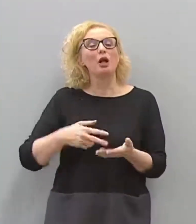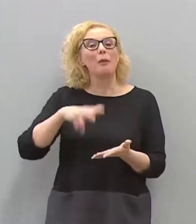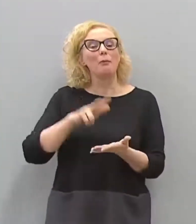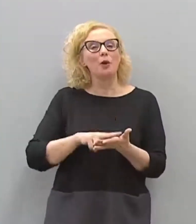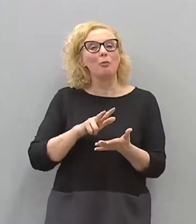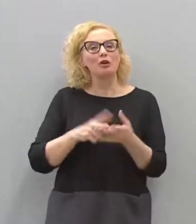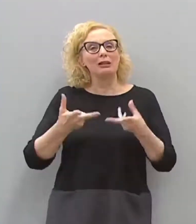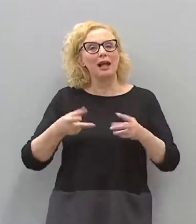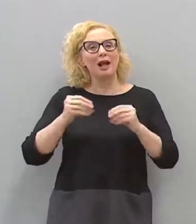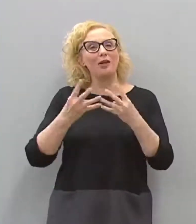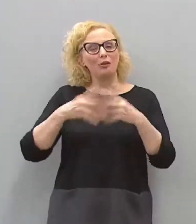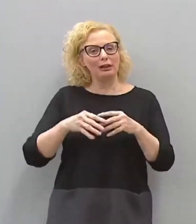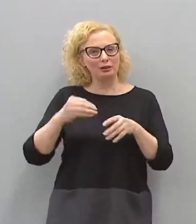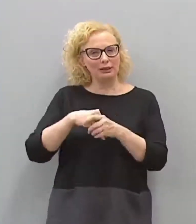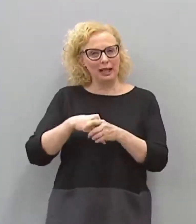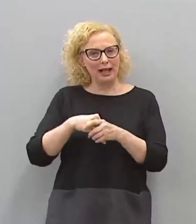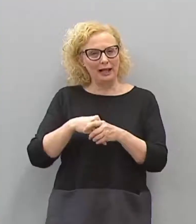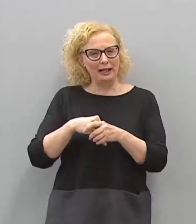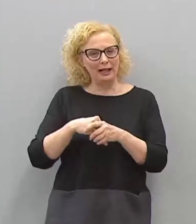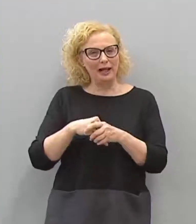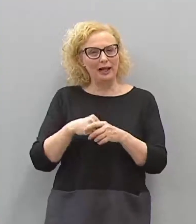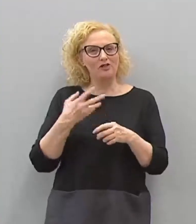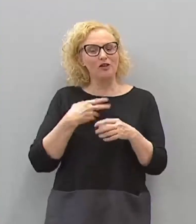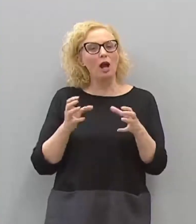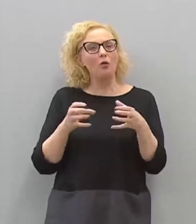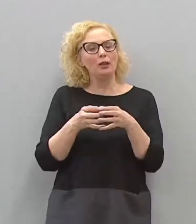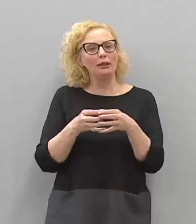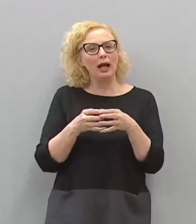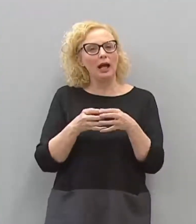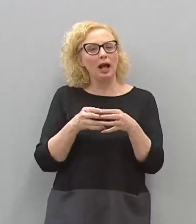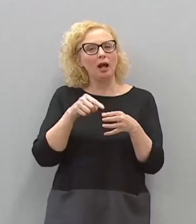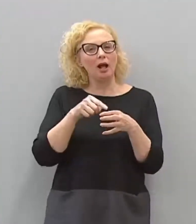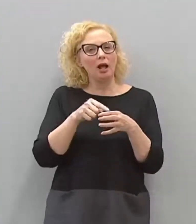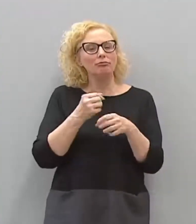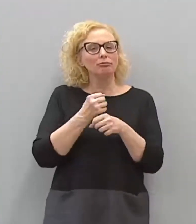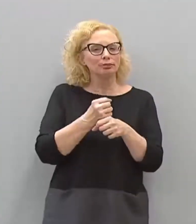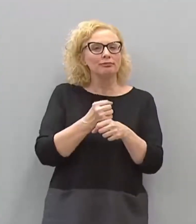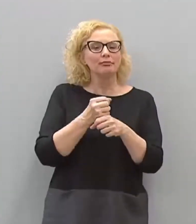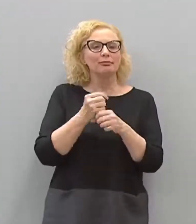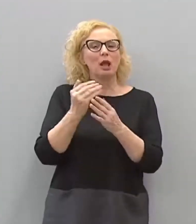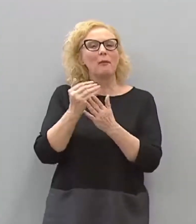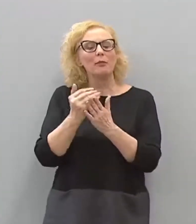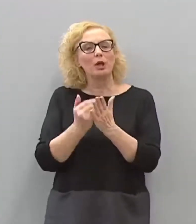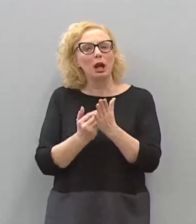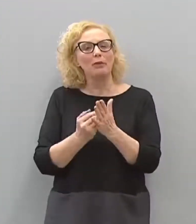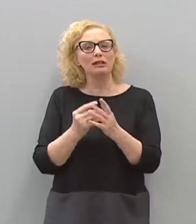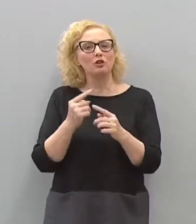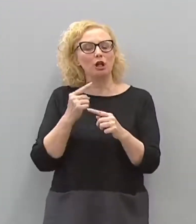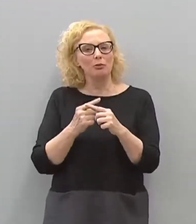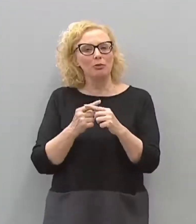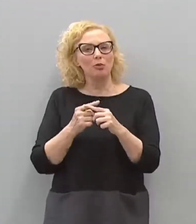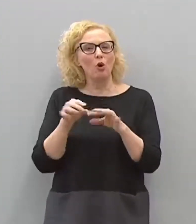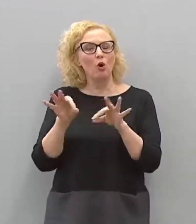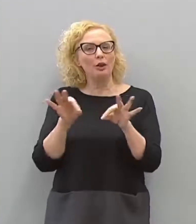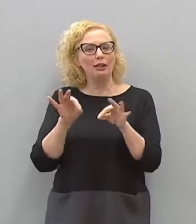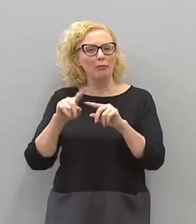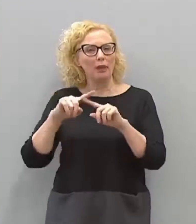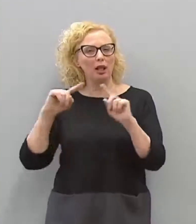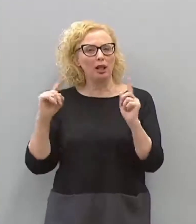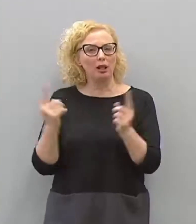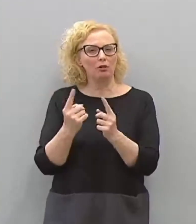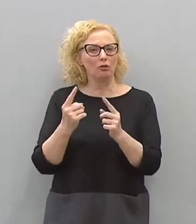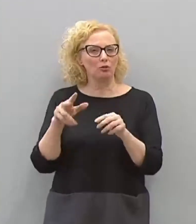in cui ci sarà un'unità che seguirà la programmazione e la diciamo il coordinamento di queste attività sul